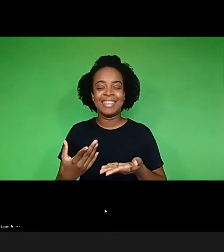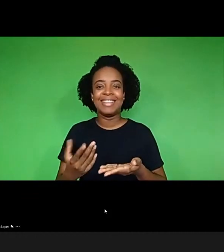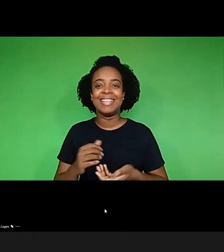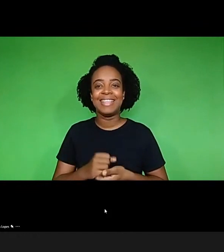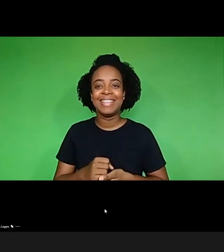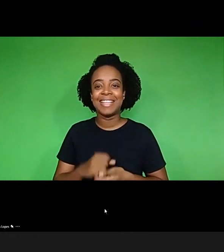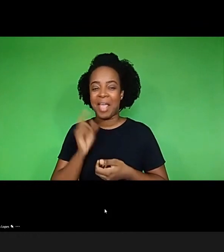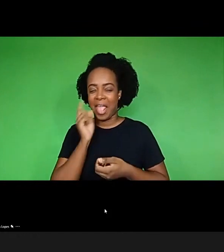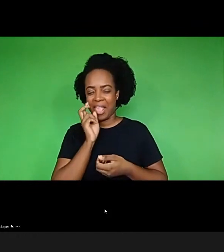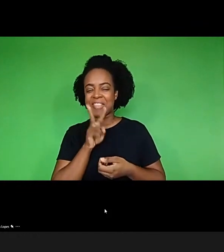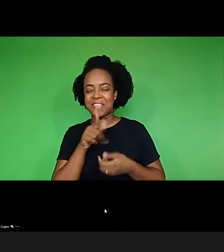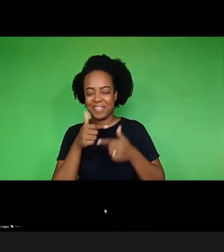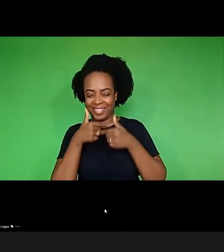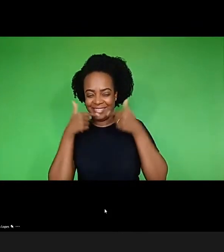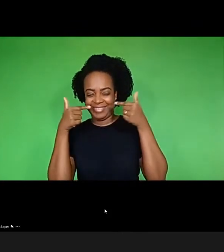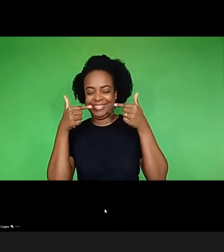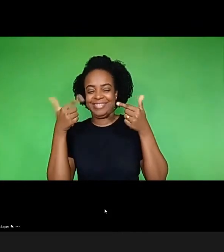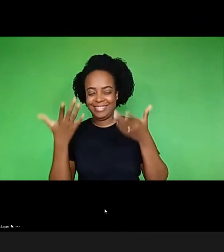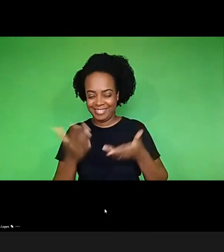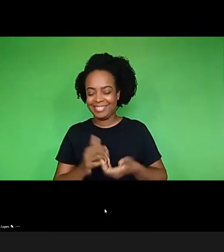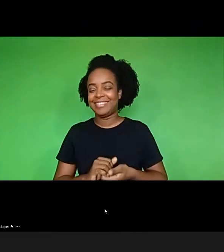sorrisão, tá.